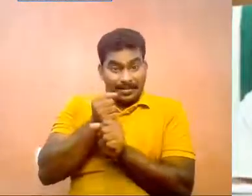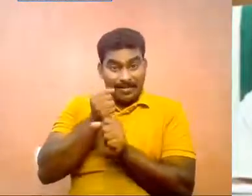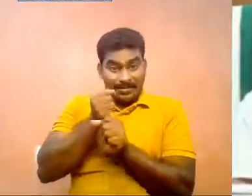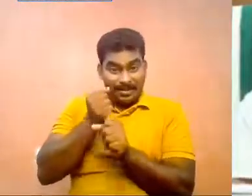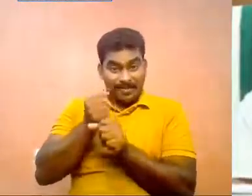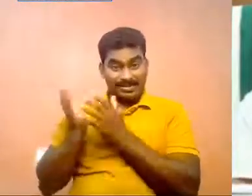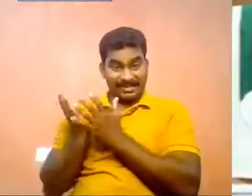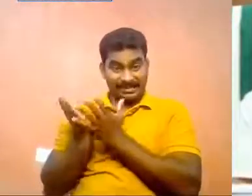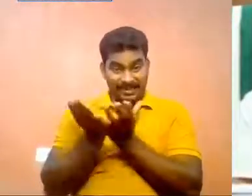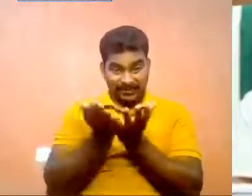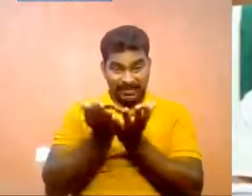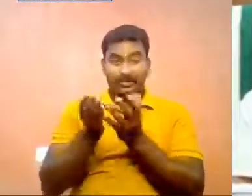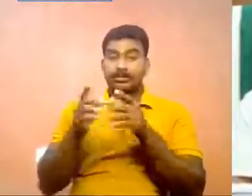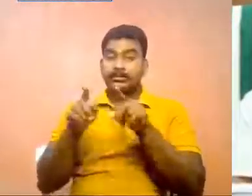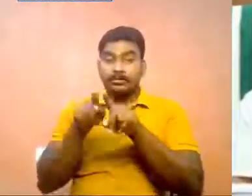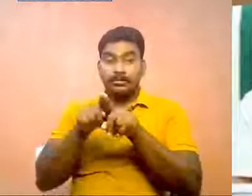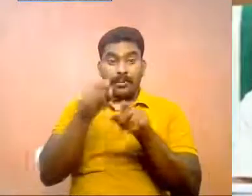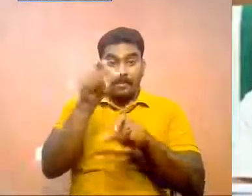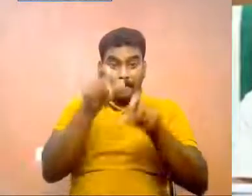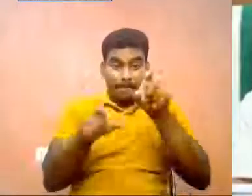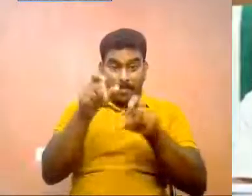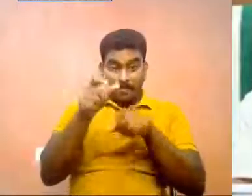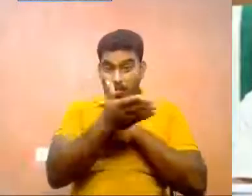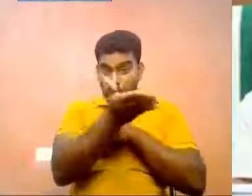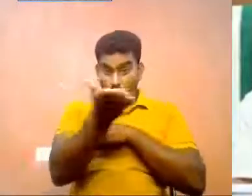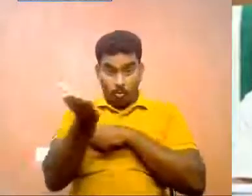ജനങ്ങളും ഈ ഘട്ടത്തിൽ